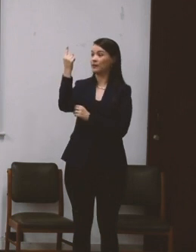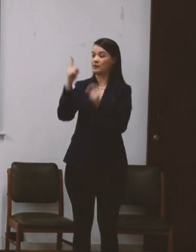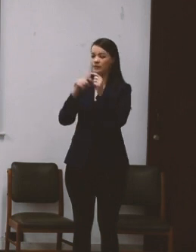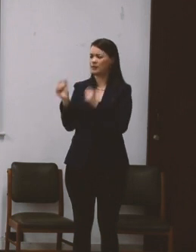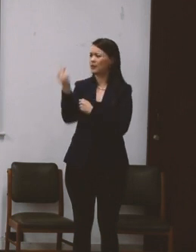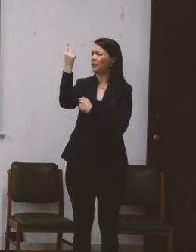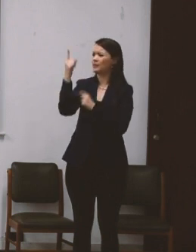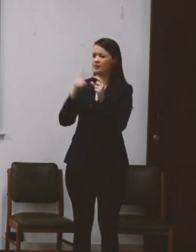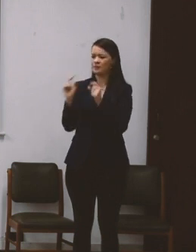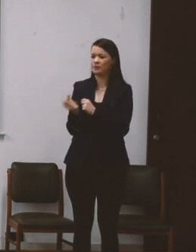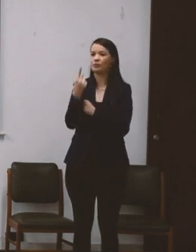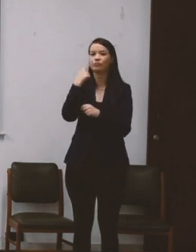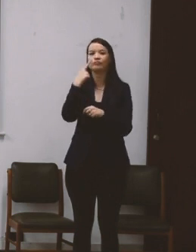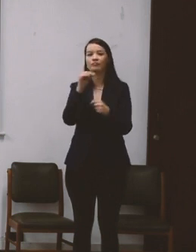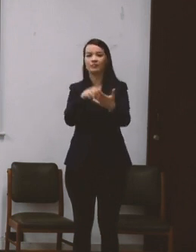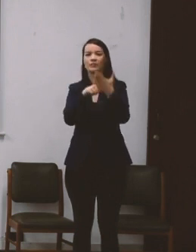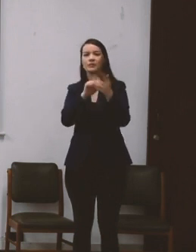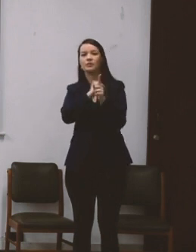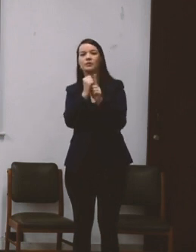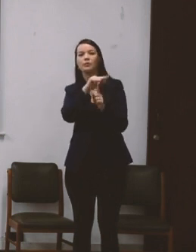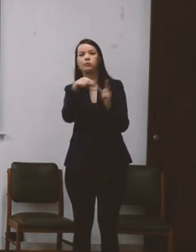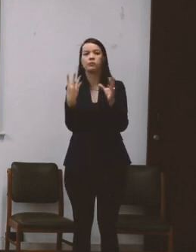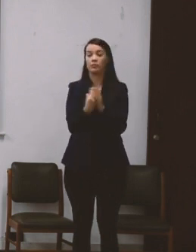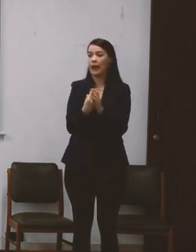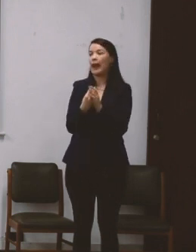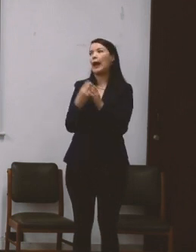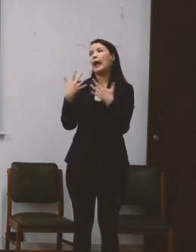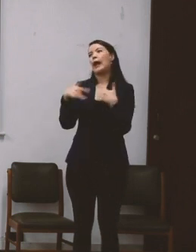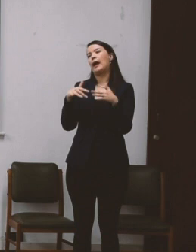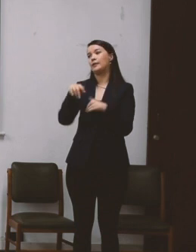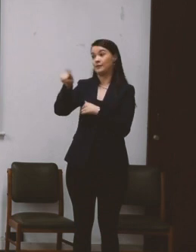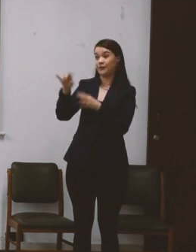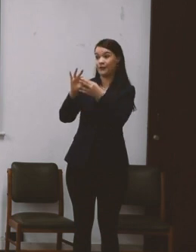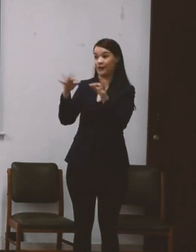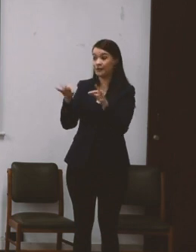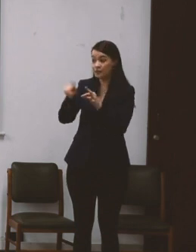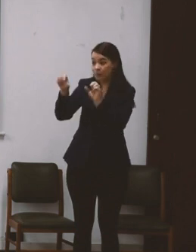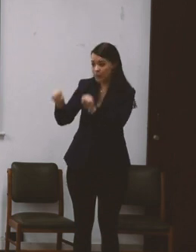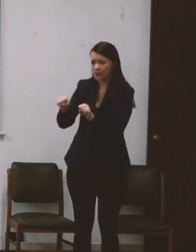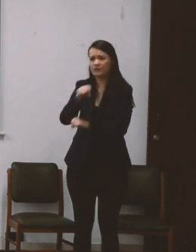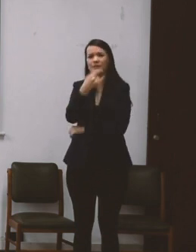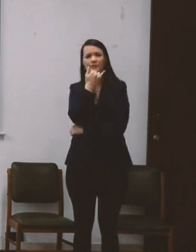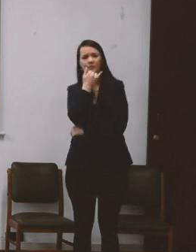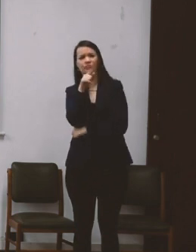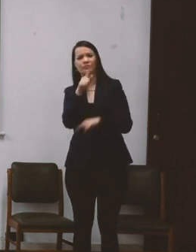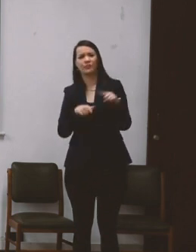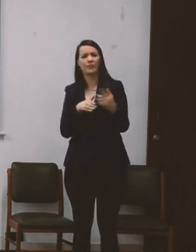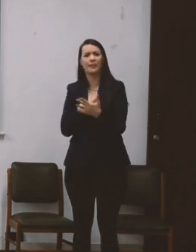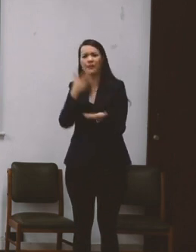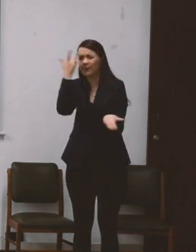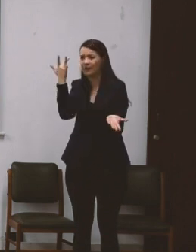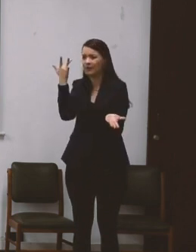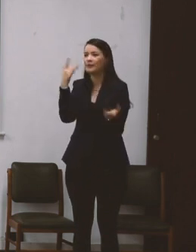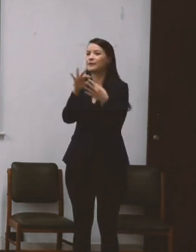evidencia de una sociedad inclusiva, la sociedad del si ellos pueden, ¿por qué tú no? Los estímulos